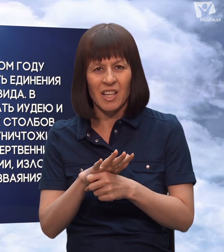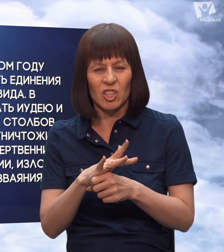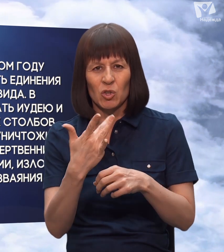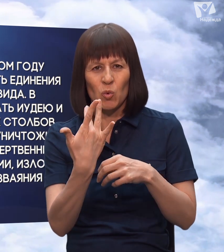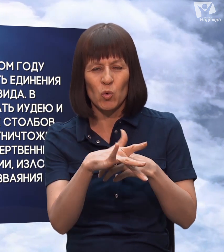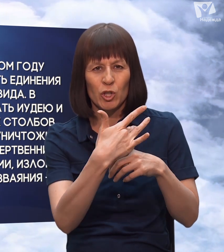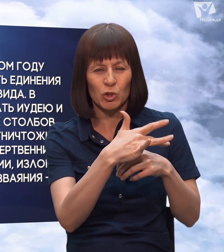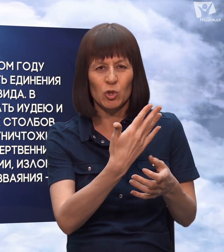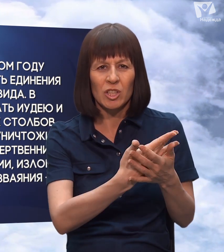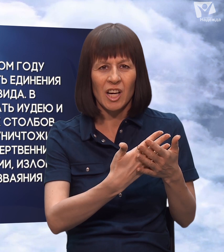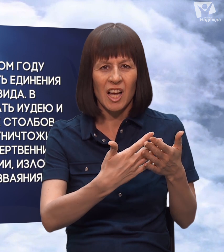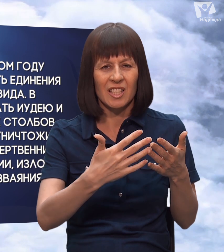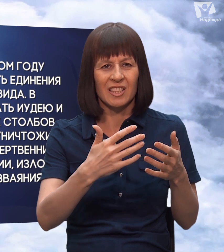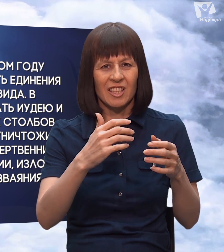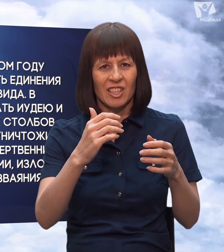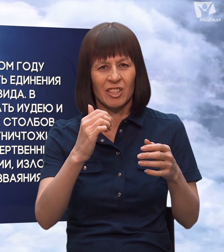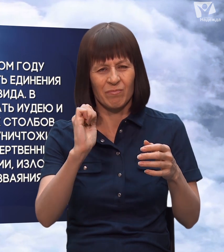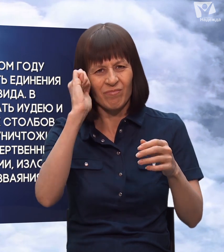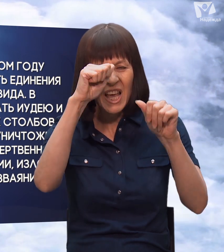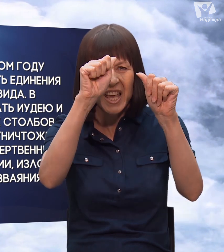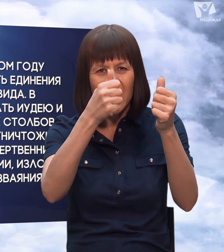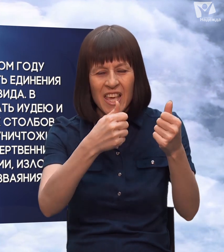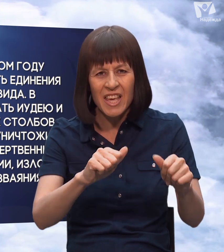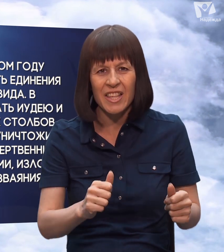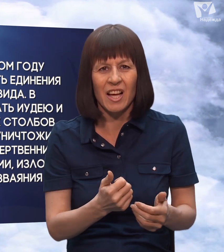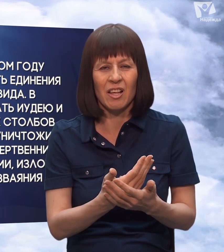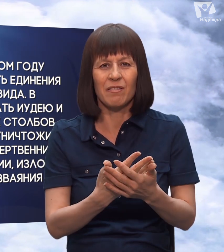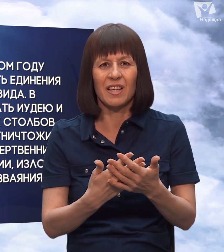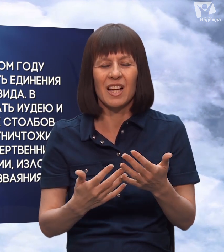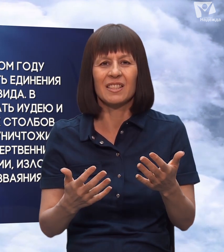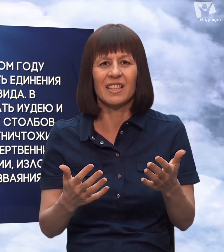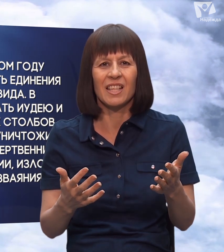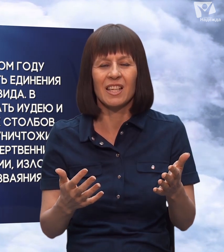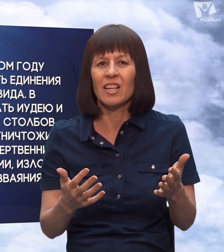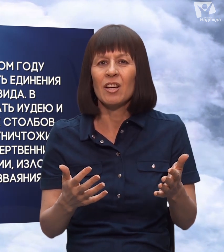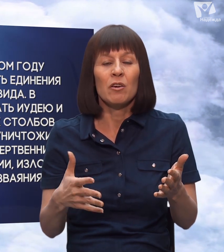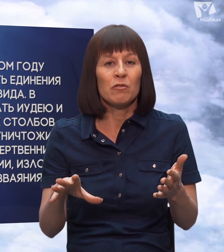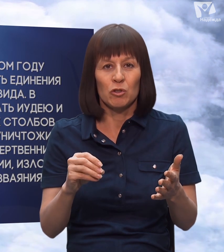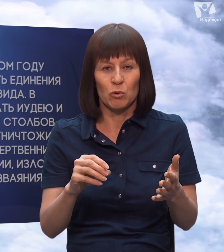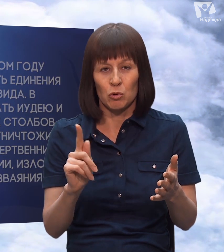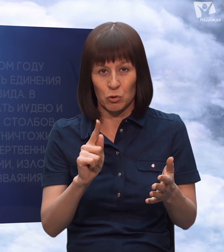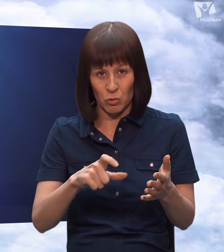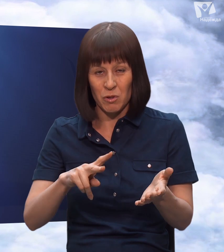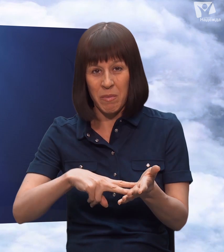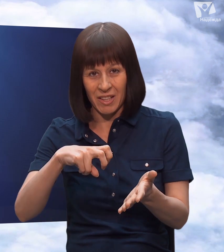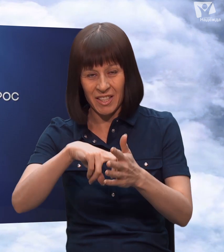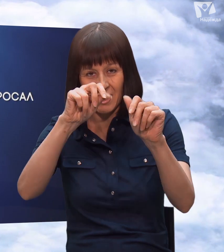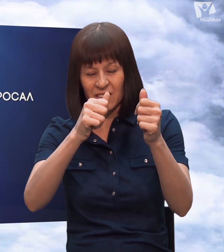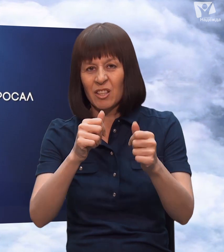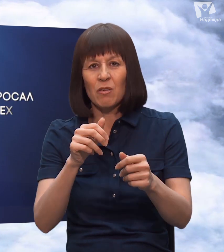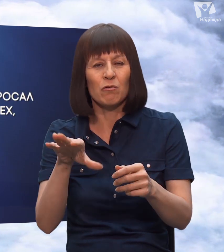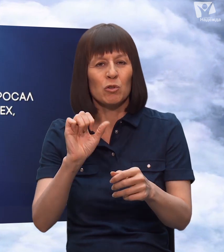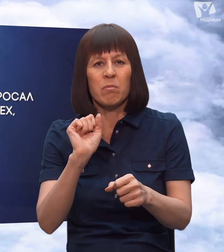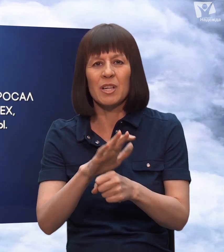приказал уничтожить жертвенники валов разрушил жертвенники для вас курения стоящие над ними и сломал священной стал бы